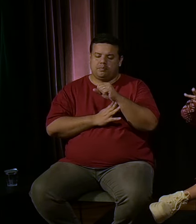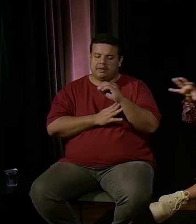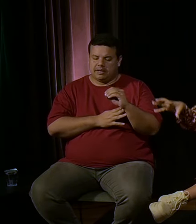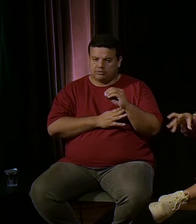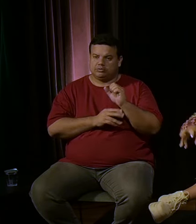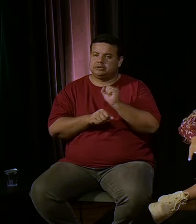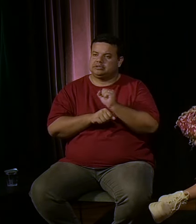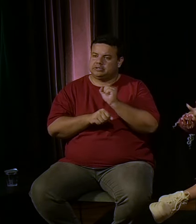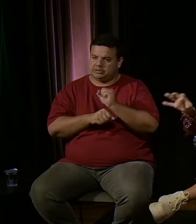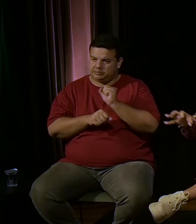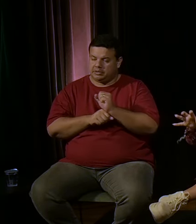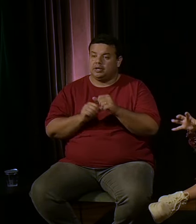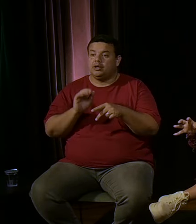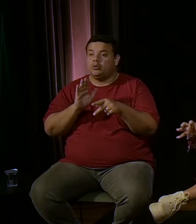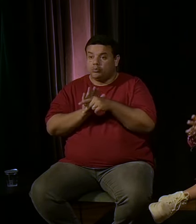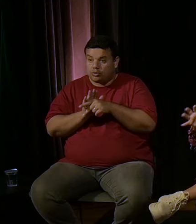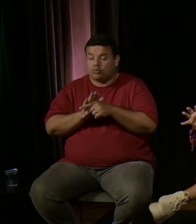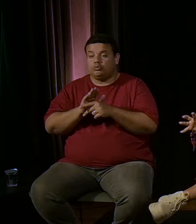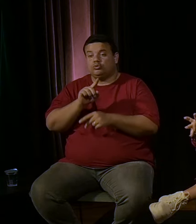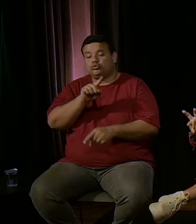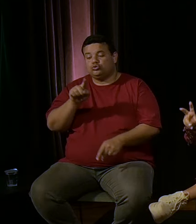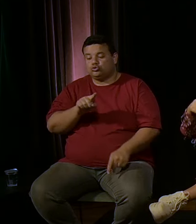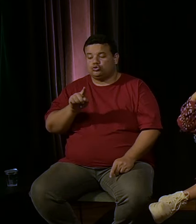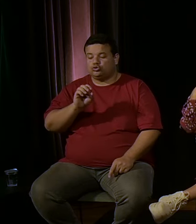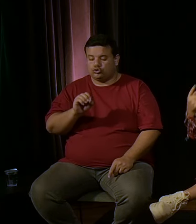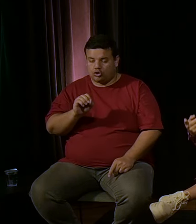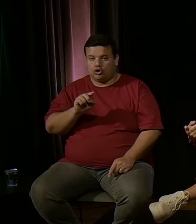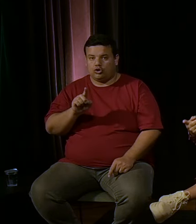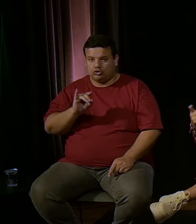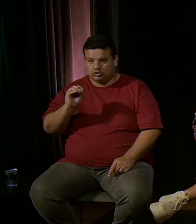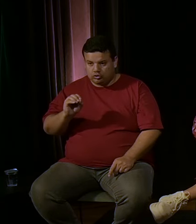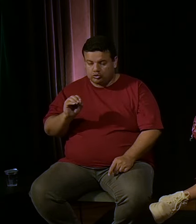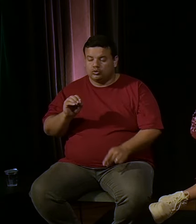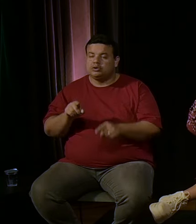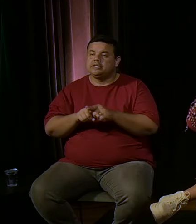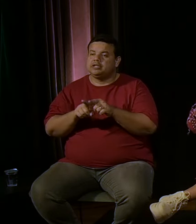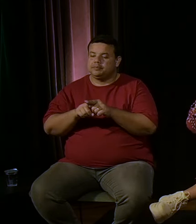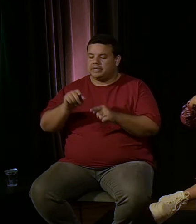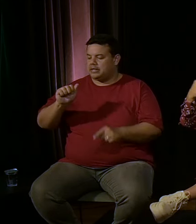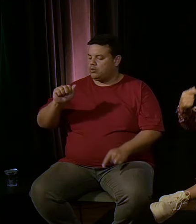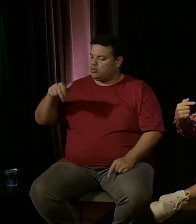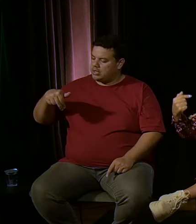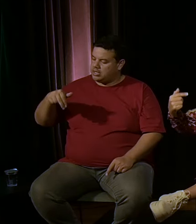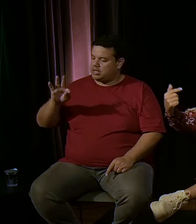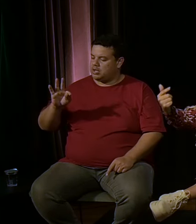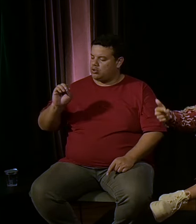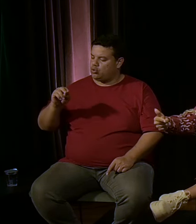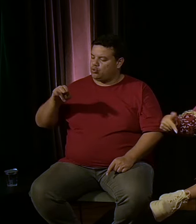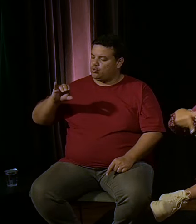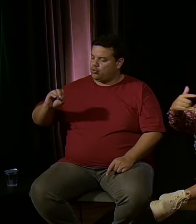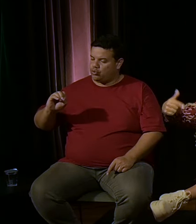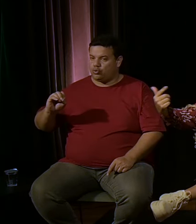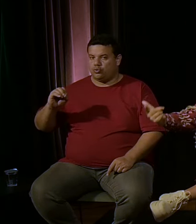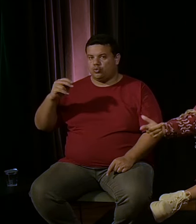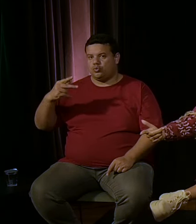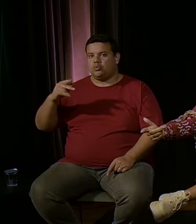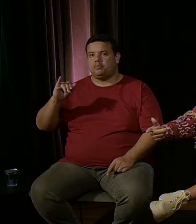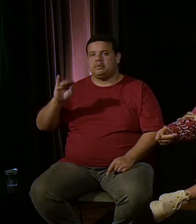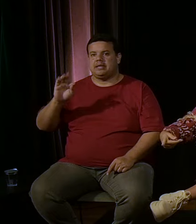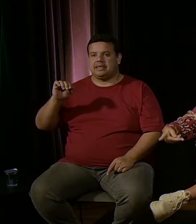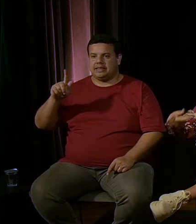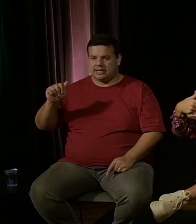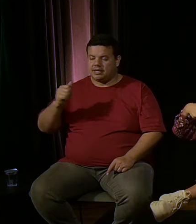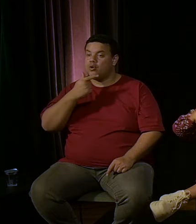a gente vê ali em alguma das cenas justamente o Antônio Pitanga, que, digamos assim, é o homem negro revolucionário